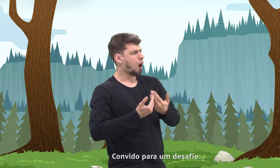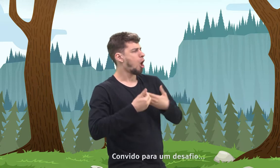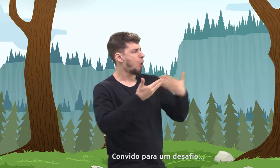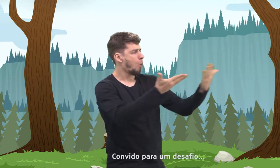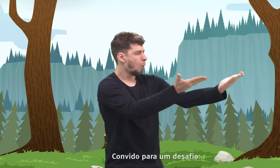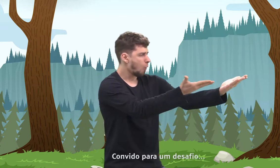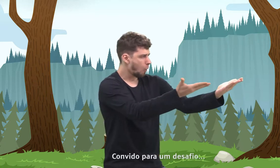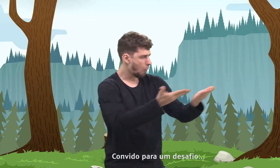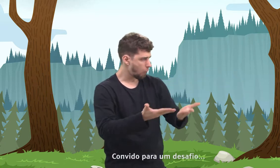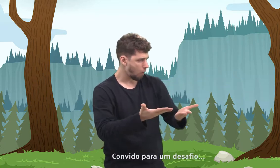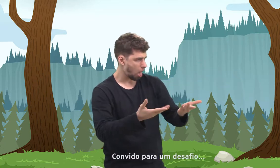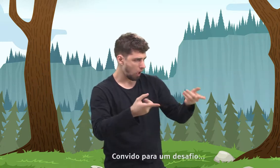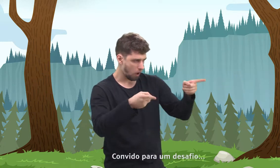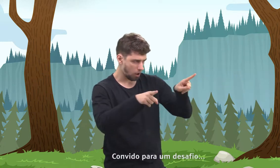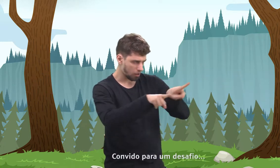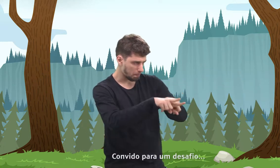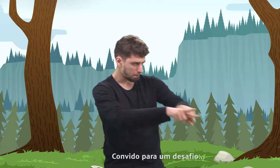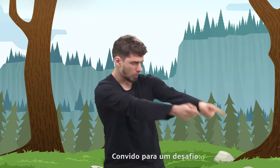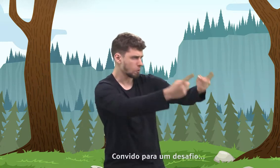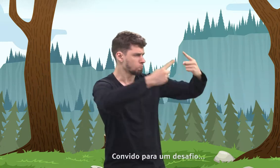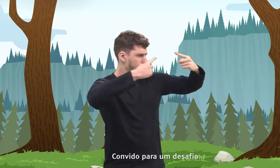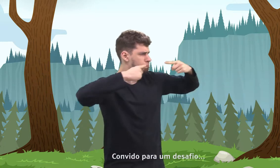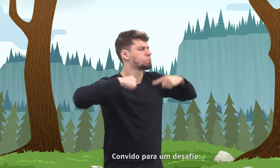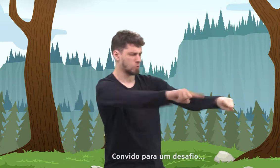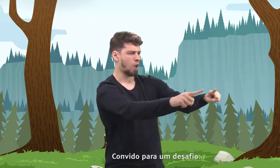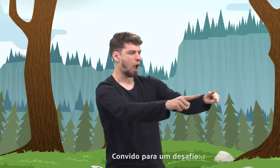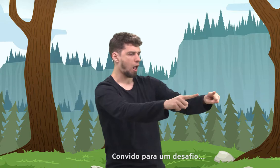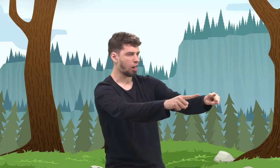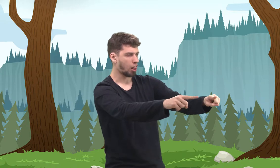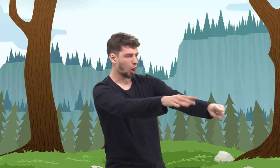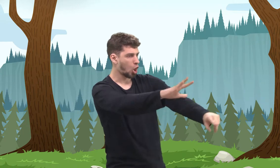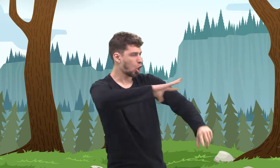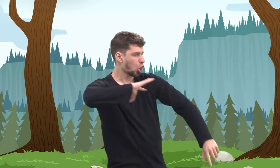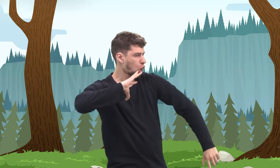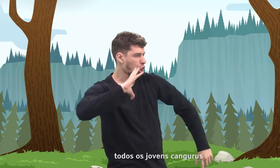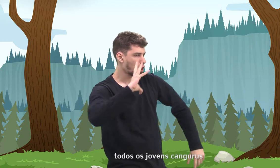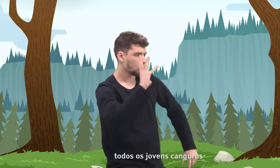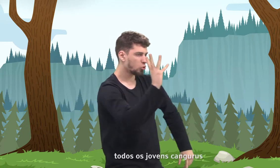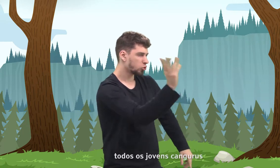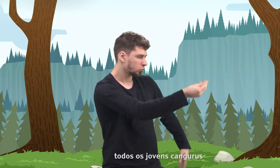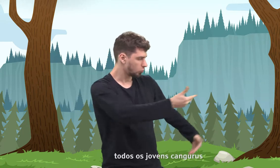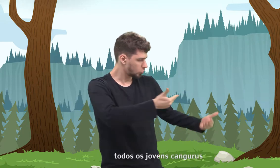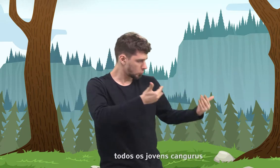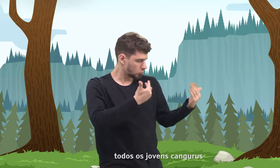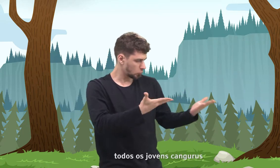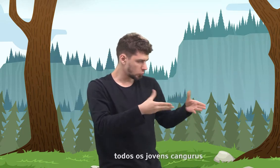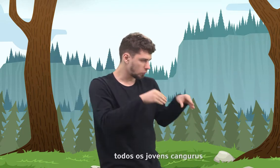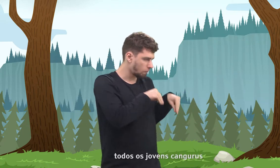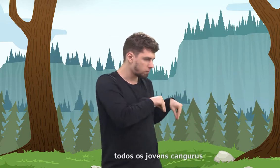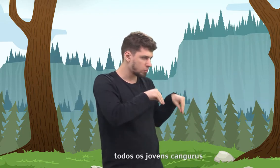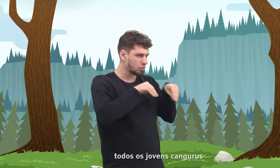convido para um desafio a todos os jovens cangurus